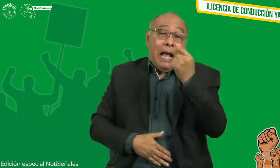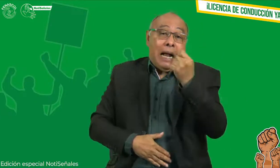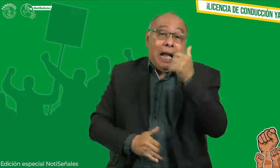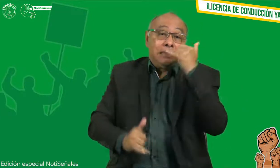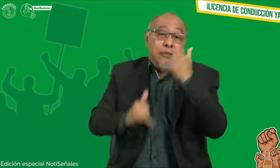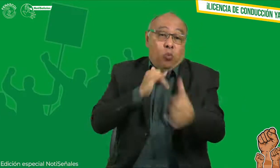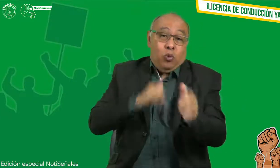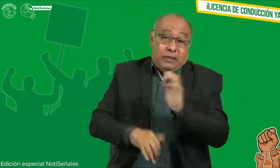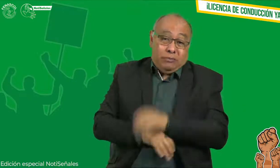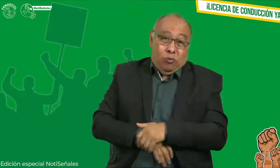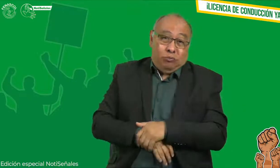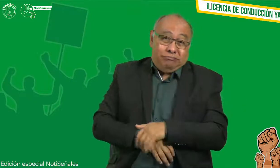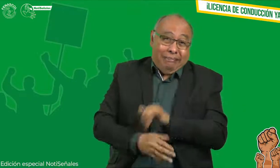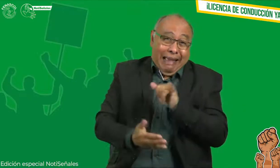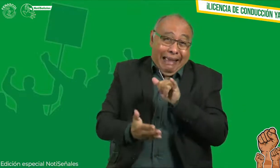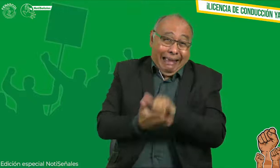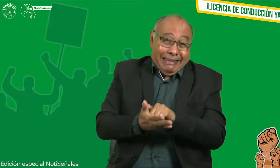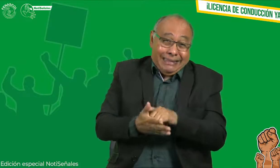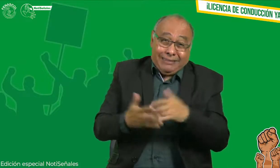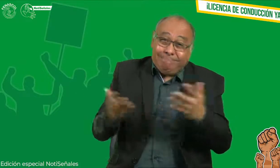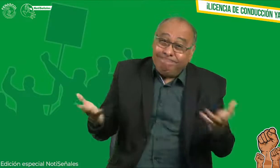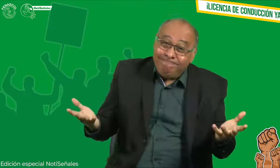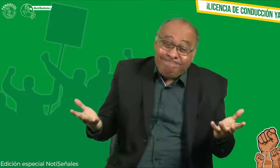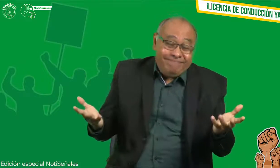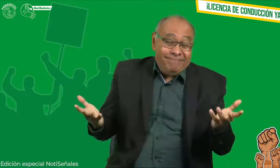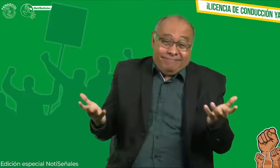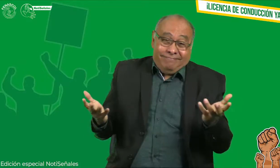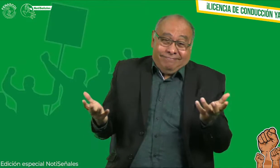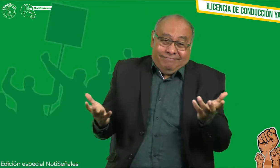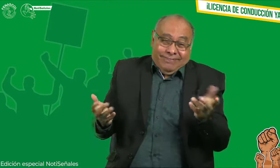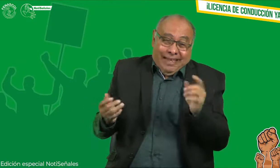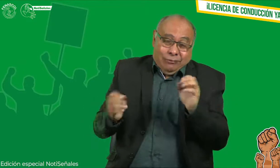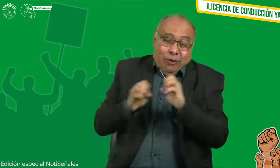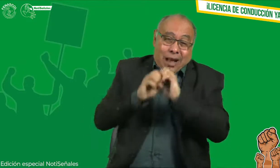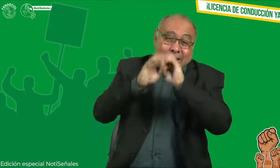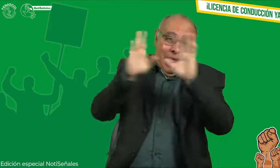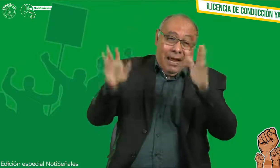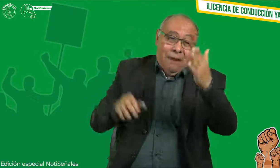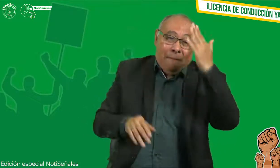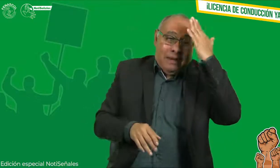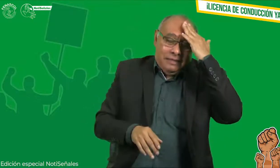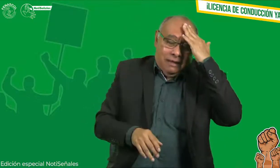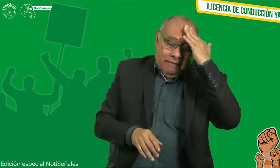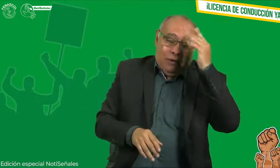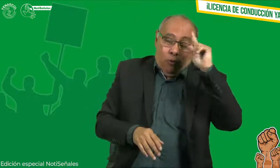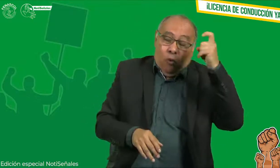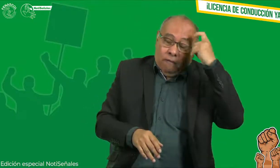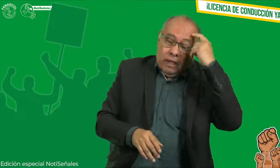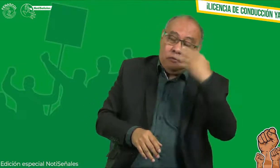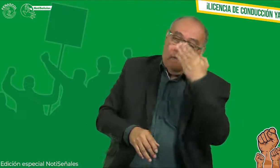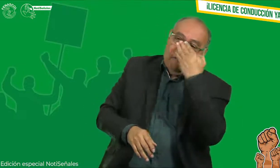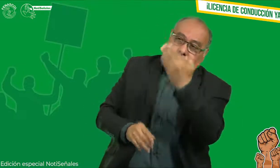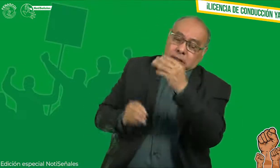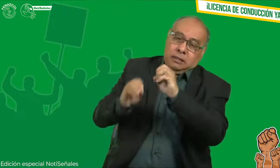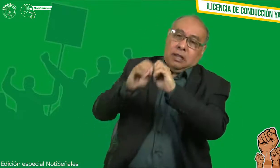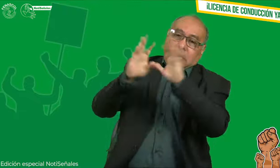Internacionalmente y en la red lo podemos encontrar que casi fue el último país en América Latina en